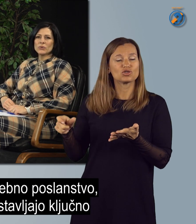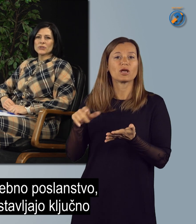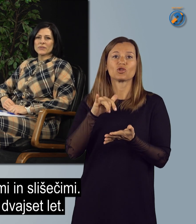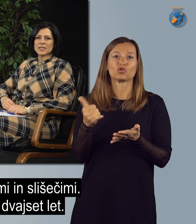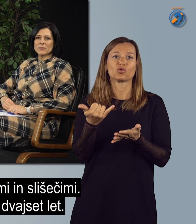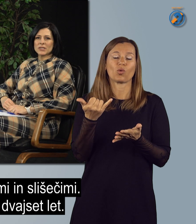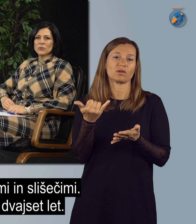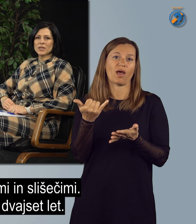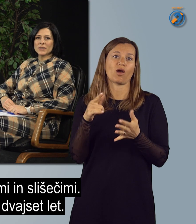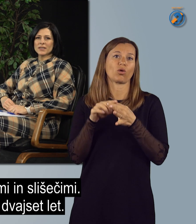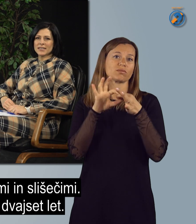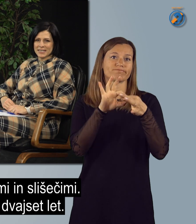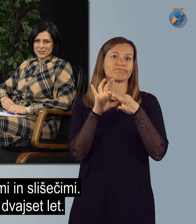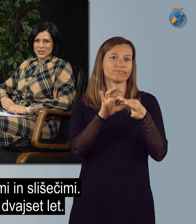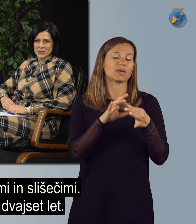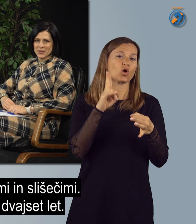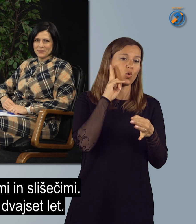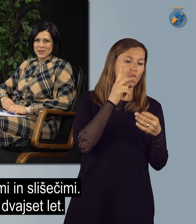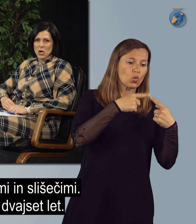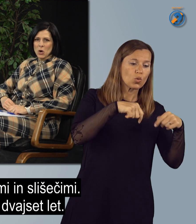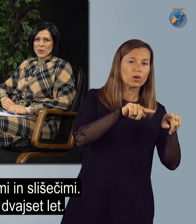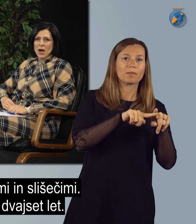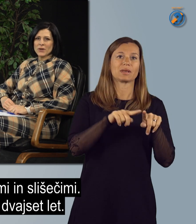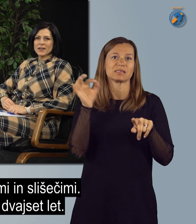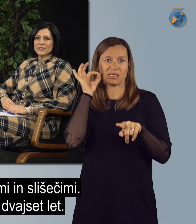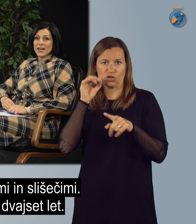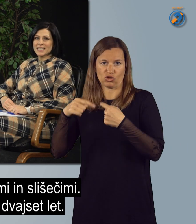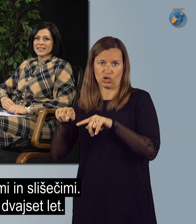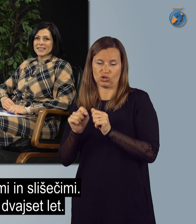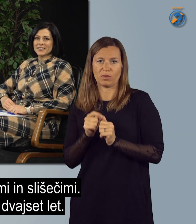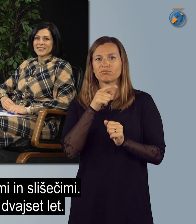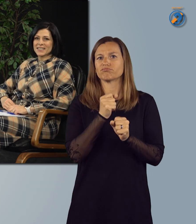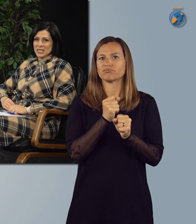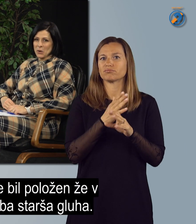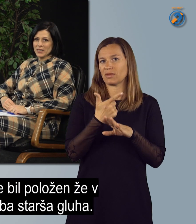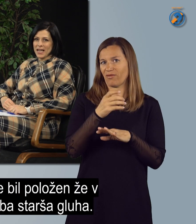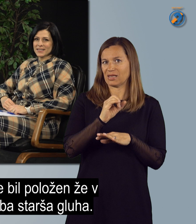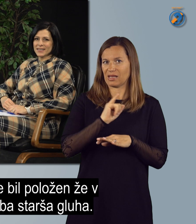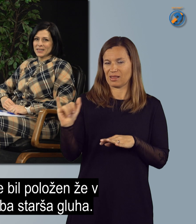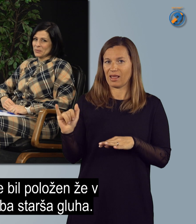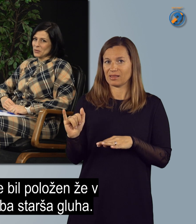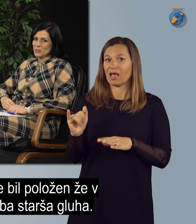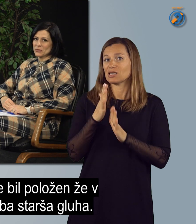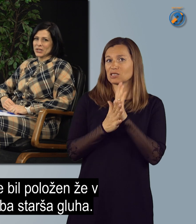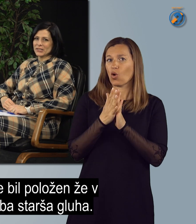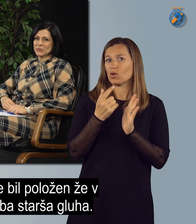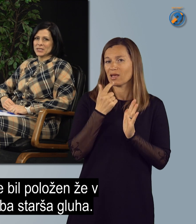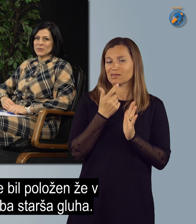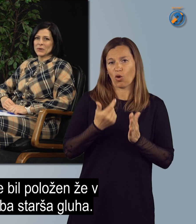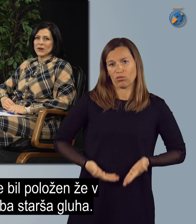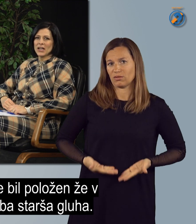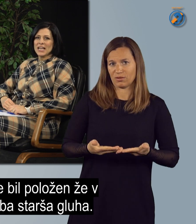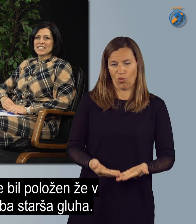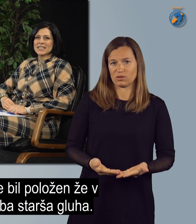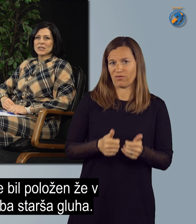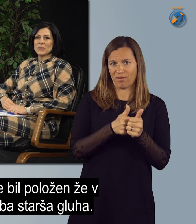predstavljajo ključno vez med gluhimi in slišečimi. Opravlja ga 20 let. Znakovni jezik je bil položen že v